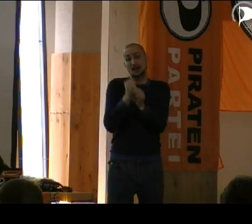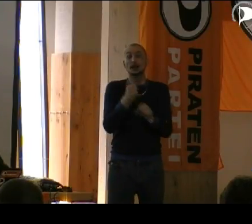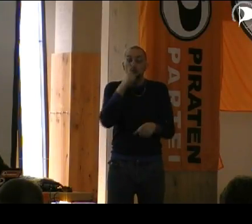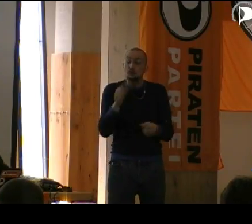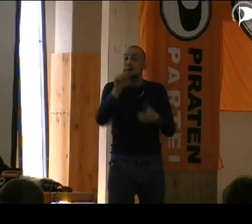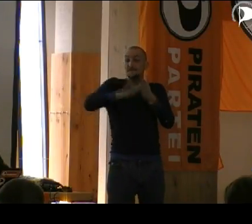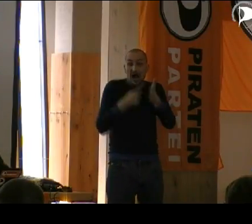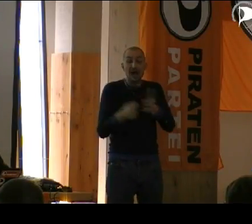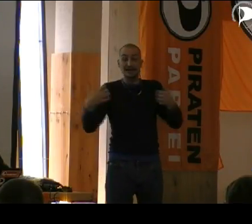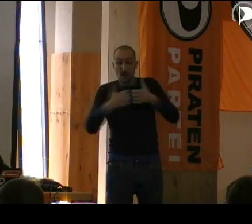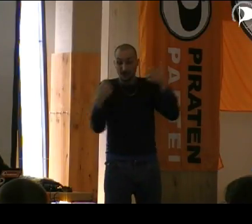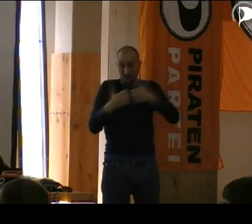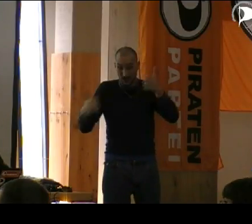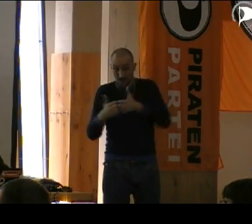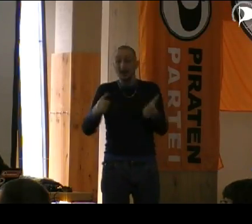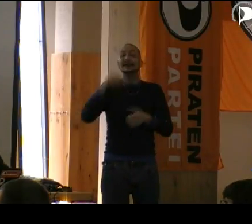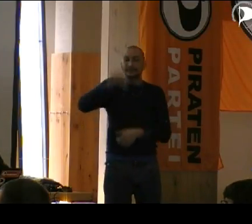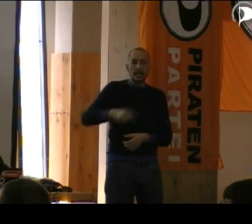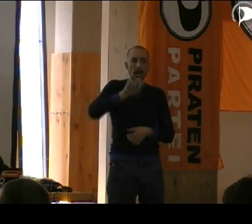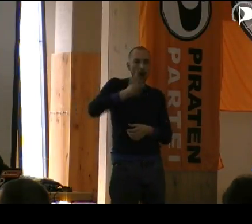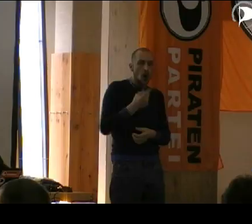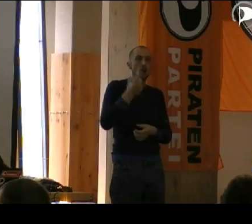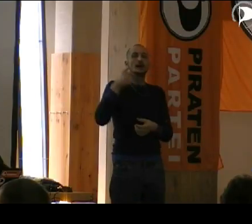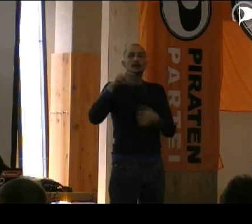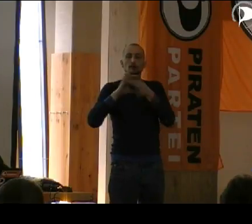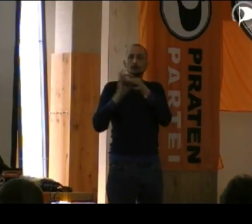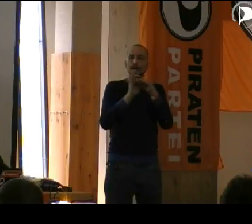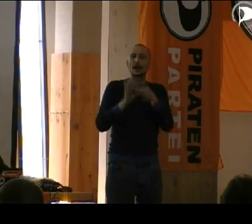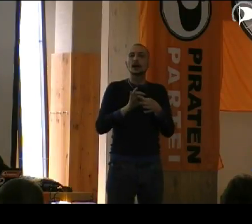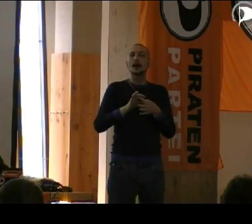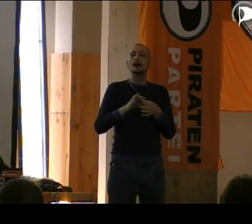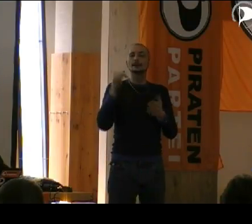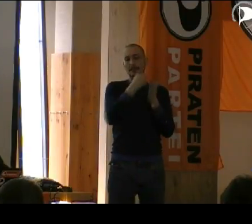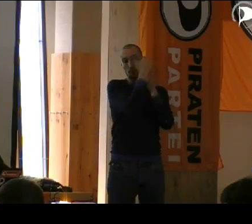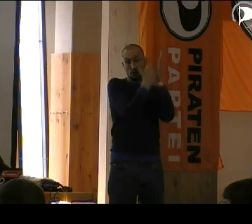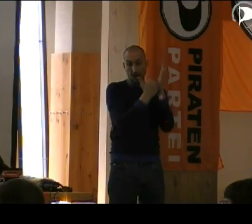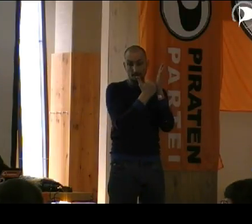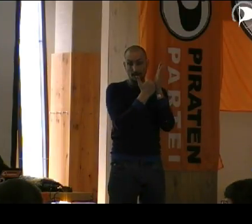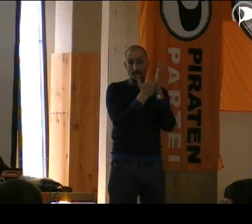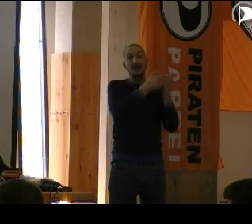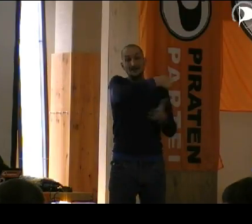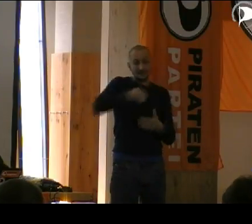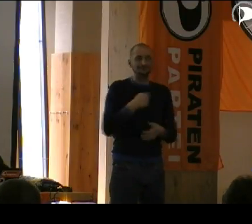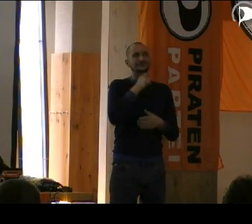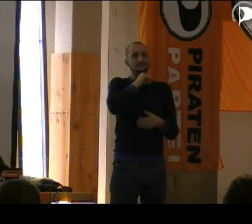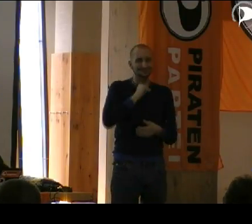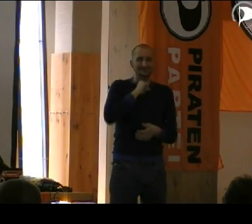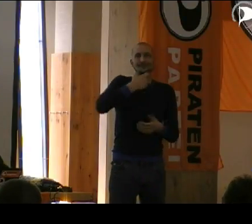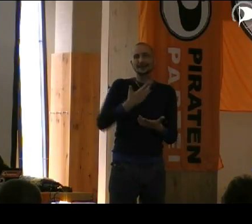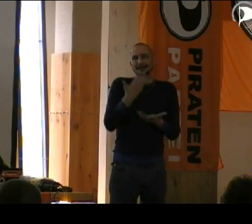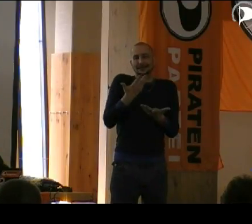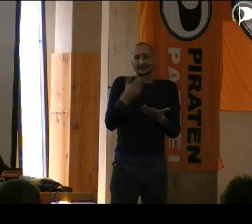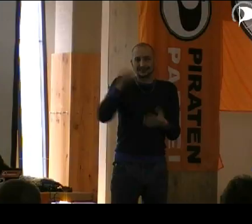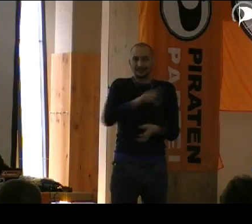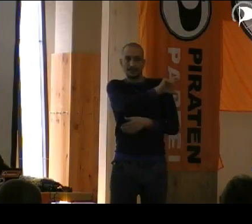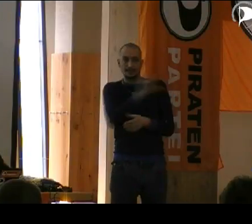wahlkämpfe denkt er insbesondere an die ausarbeitung der programme bei der jeder von uns kröten schlucken muss bei der jeder von uns tieren